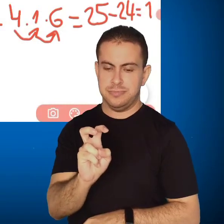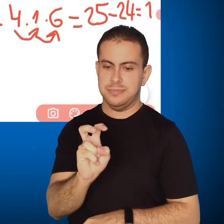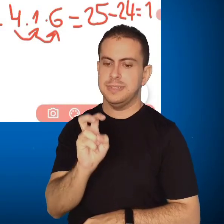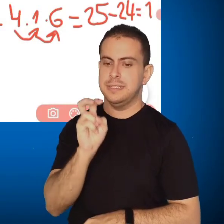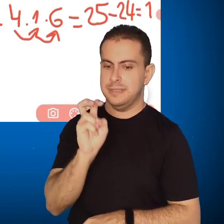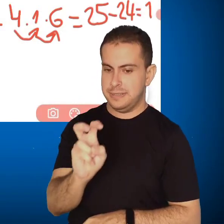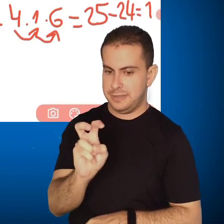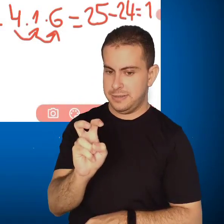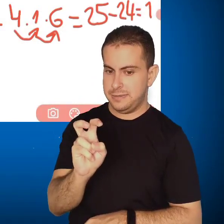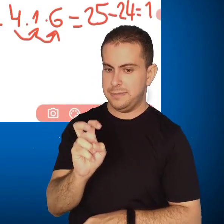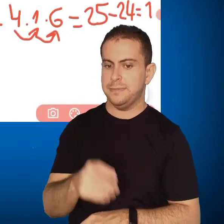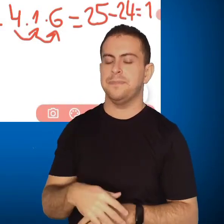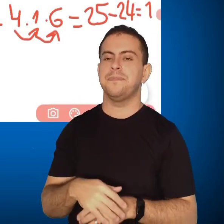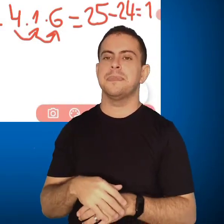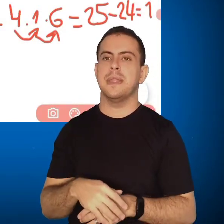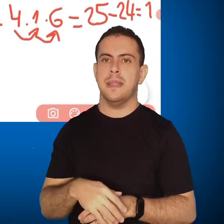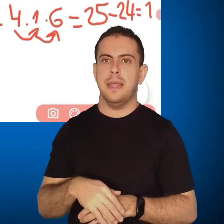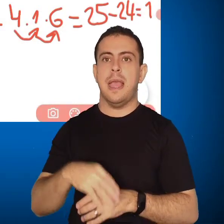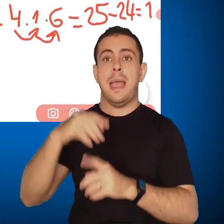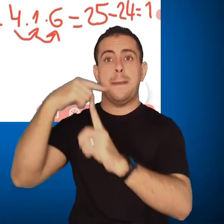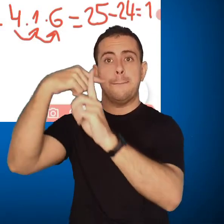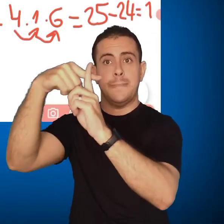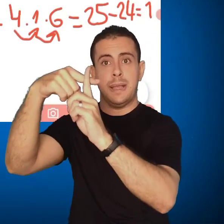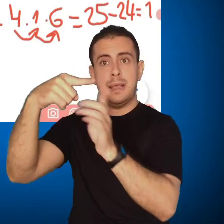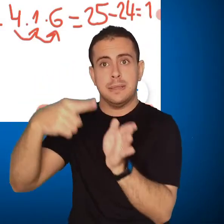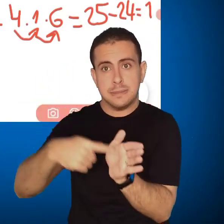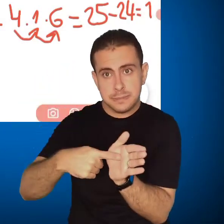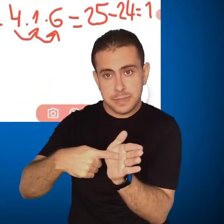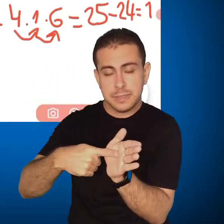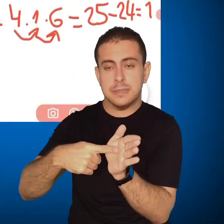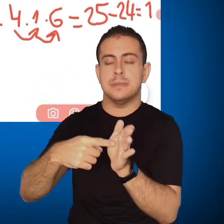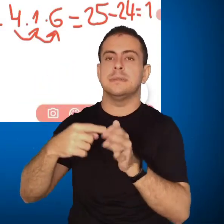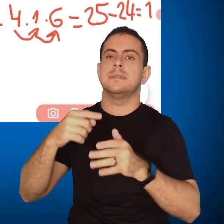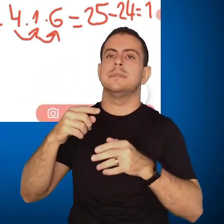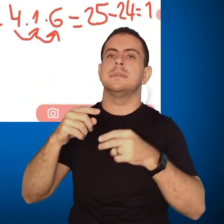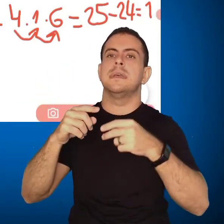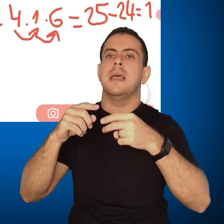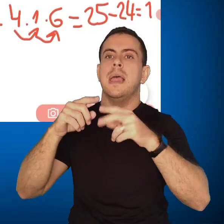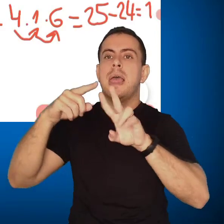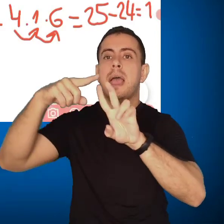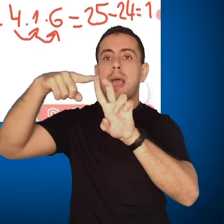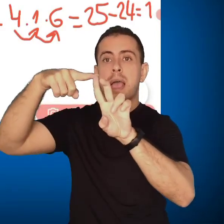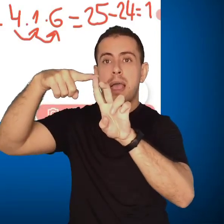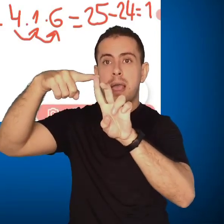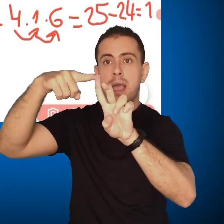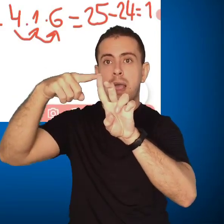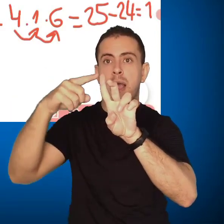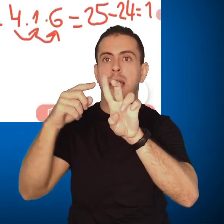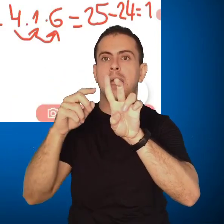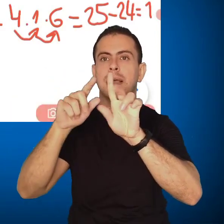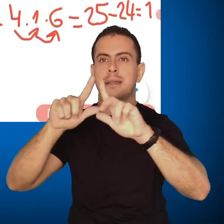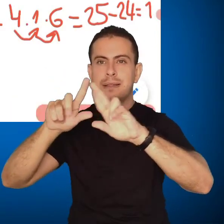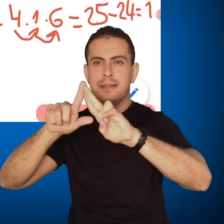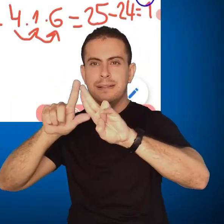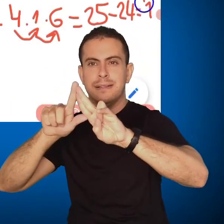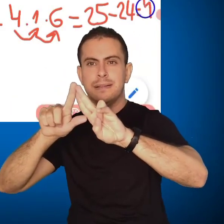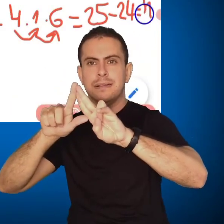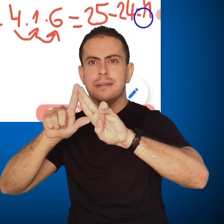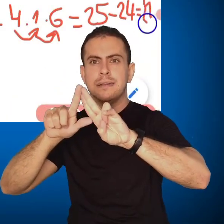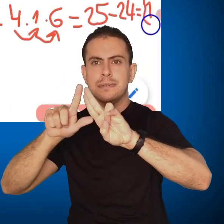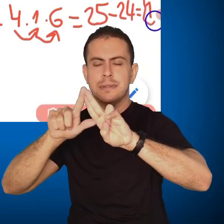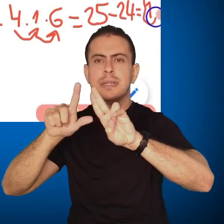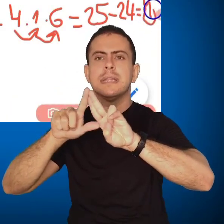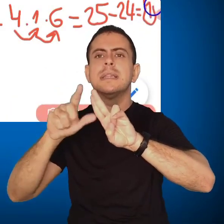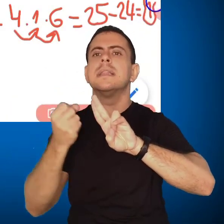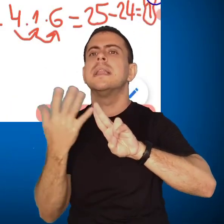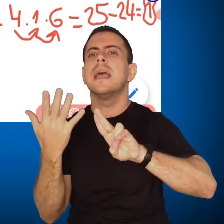fica mais 5. Troca o sinal do b. Aí, mais ou menos. Raiz quadrada do delta. Quanto é a raiz quadrada desse cara, que